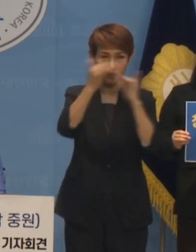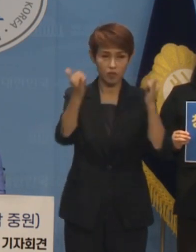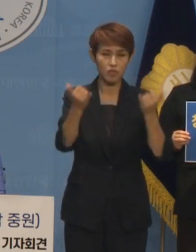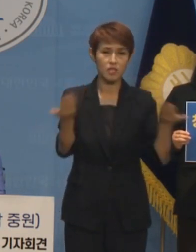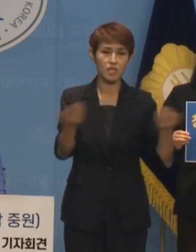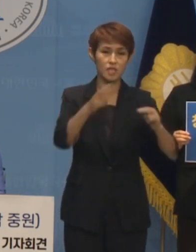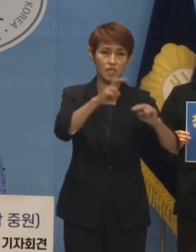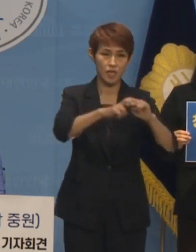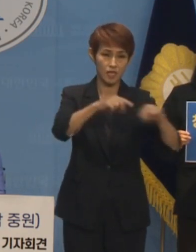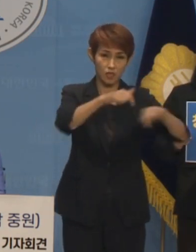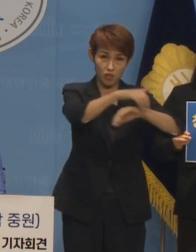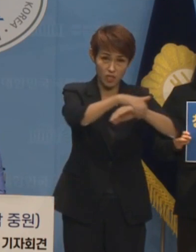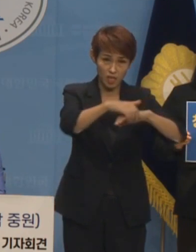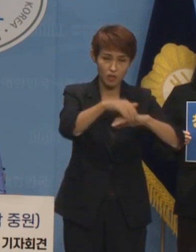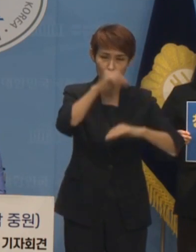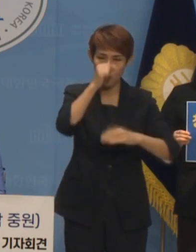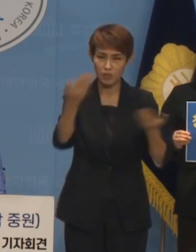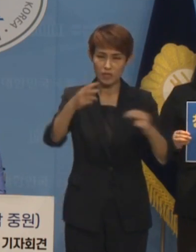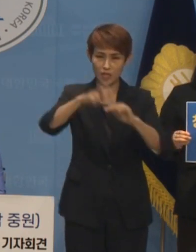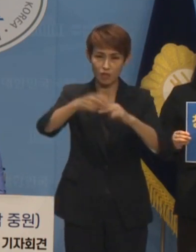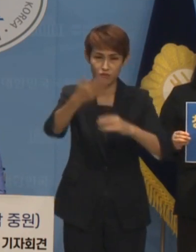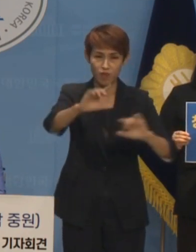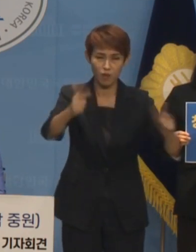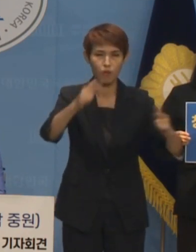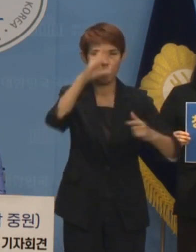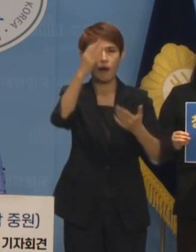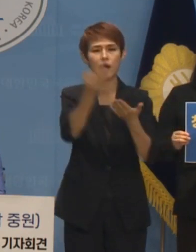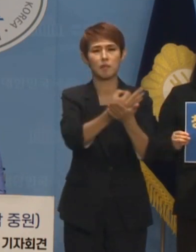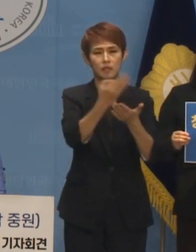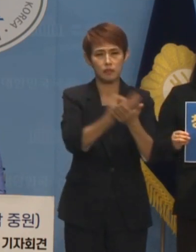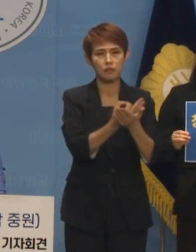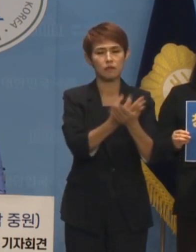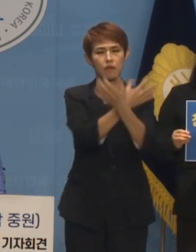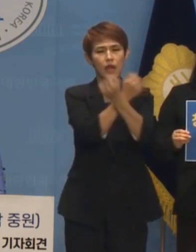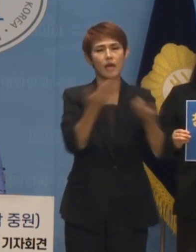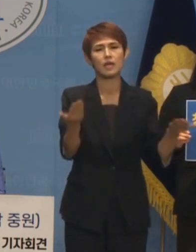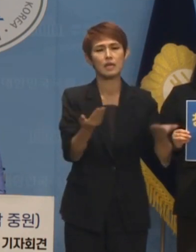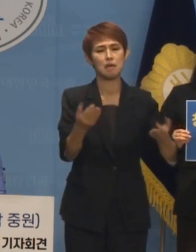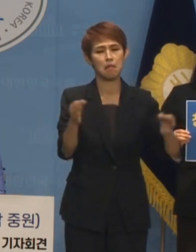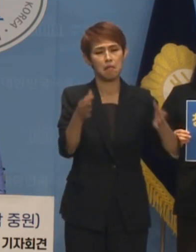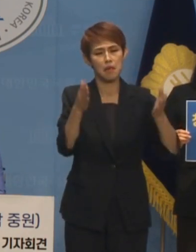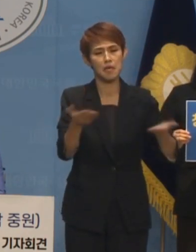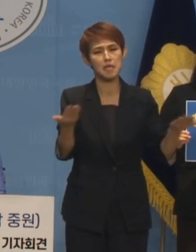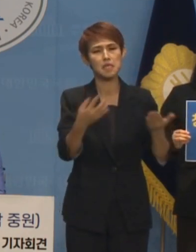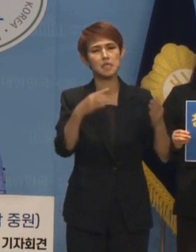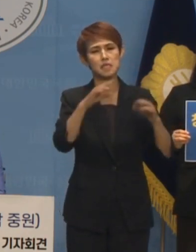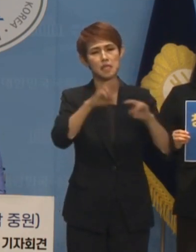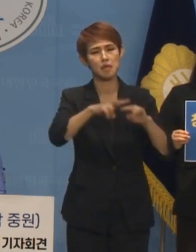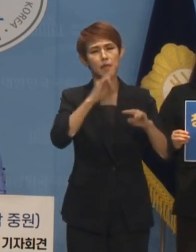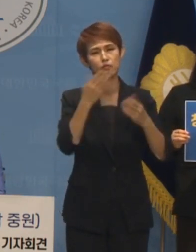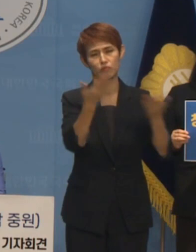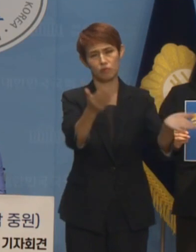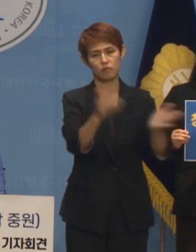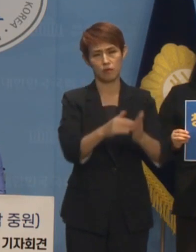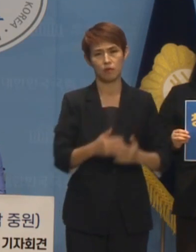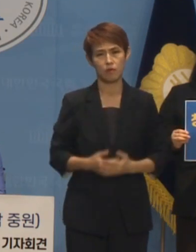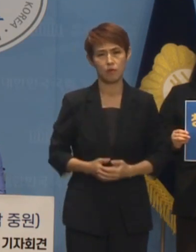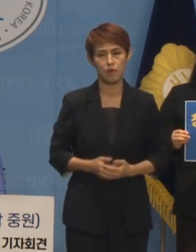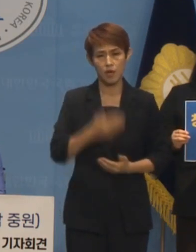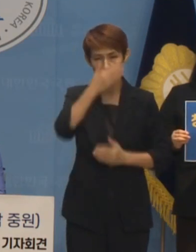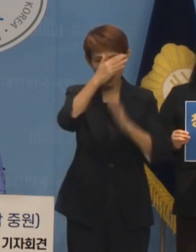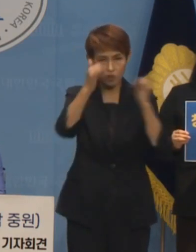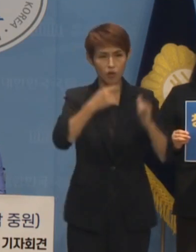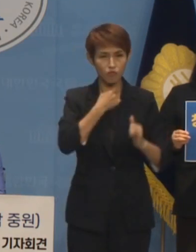정책은 양질의 일자리가 아닌 아르바이트 등 비정규 단기 일자리만 양산하고 있고 청년의